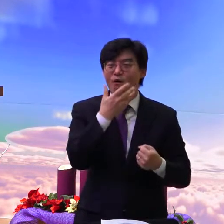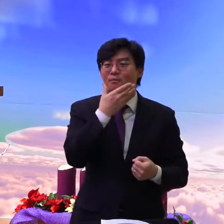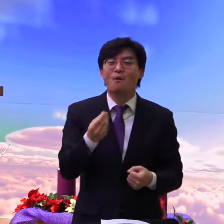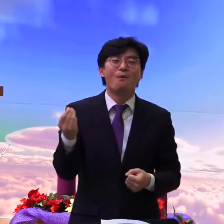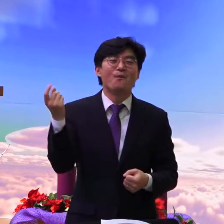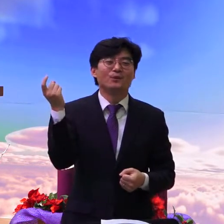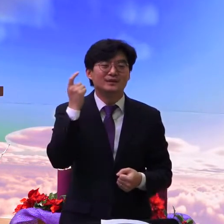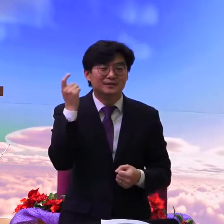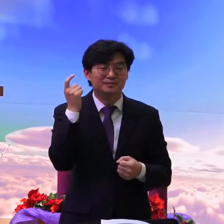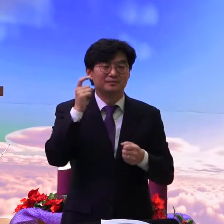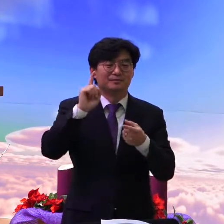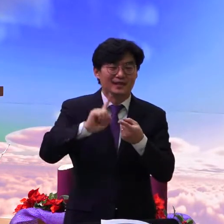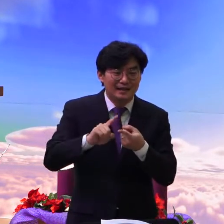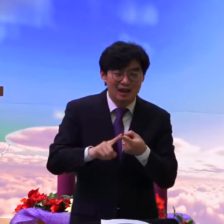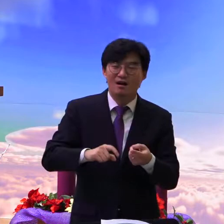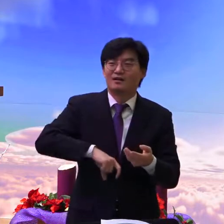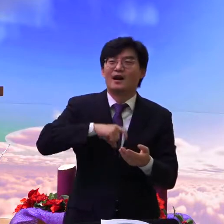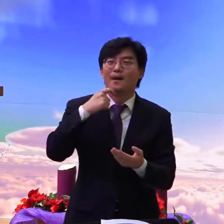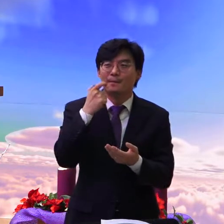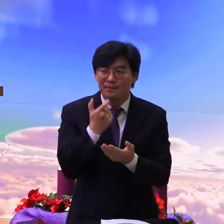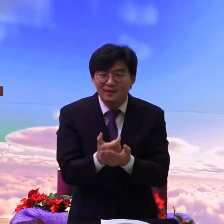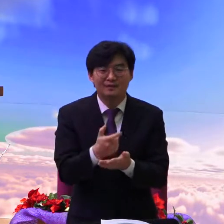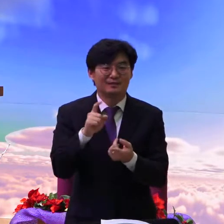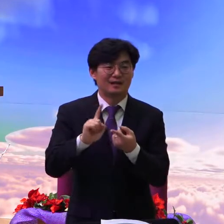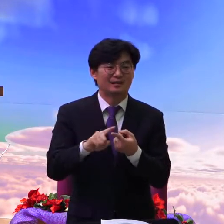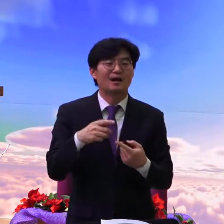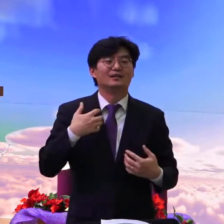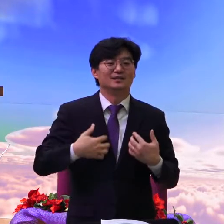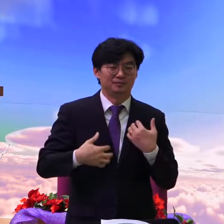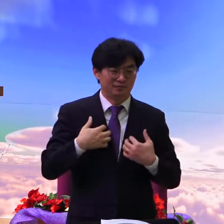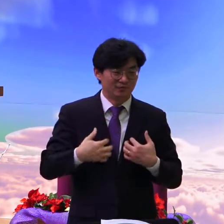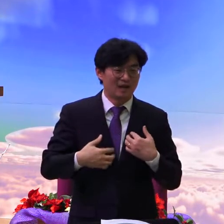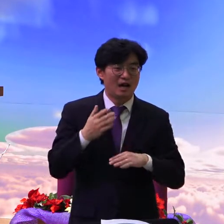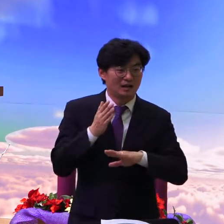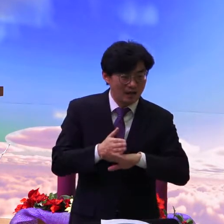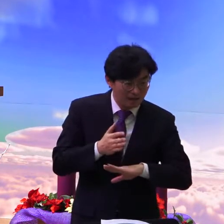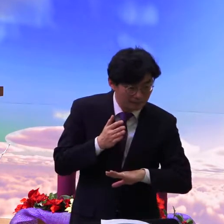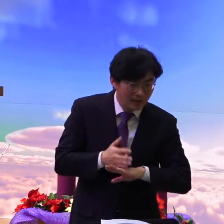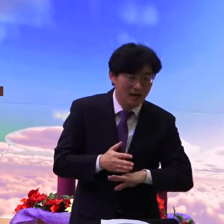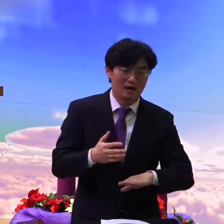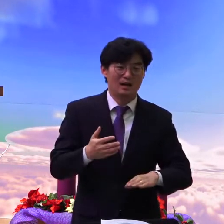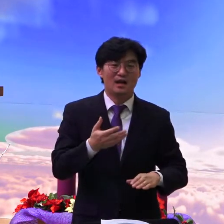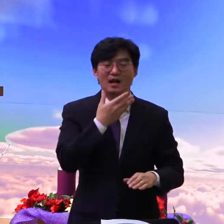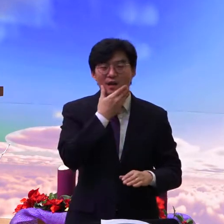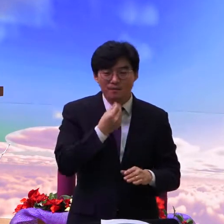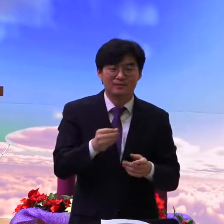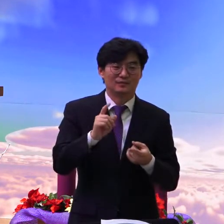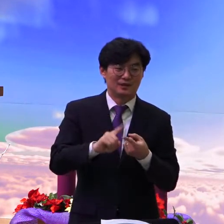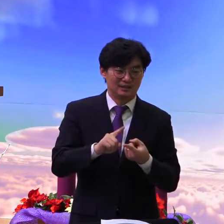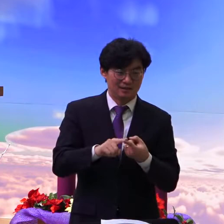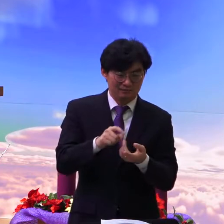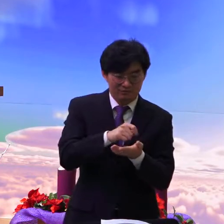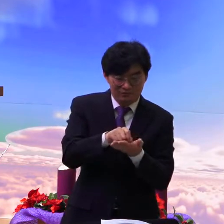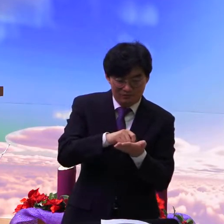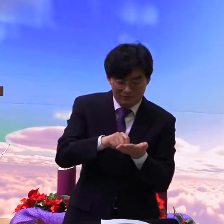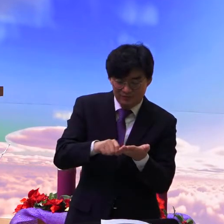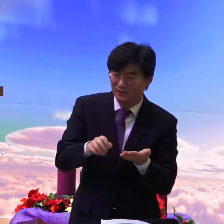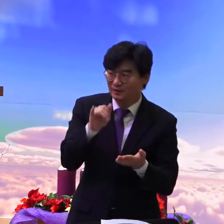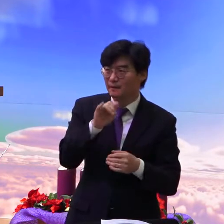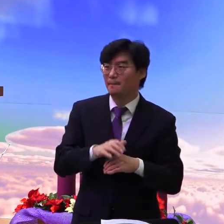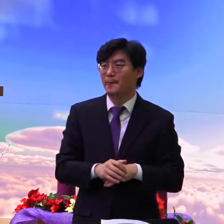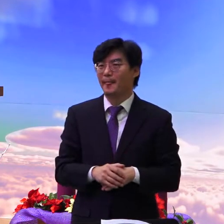복음의 감격을 이야기하고 그리고 복음 안에서 일꾼 되었다고 하는 그 소명을 이야기합니다. 오늘 우리가